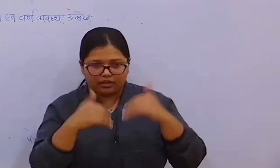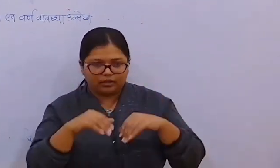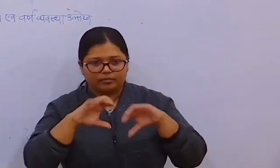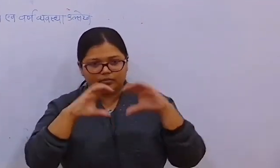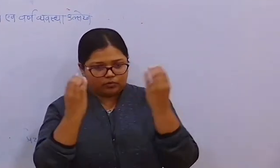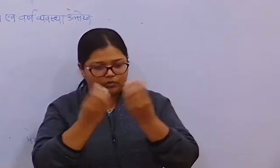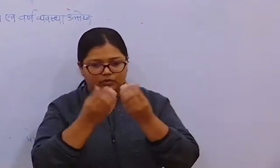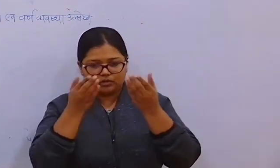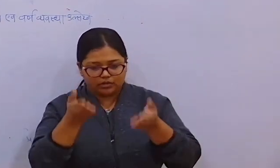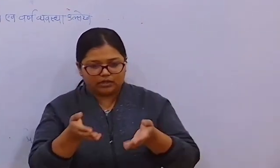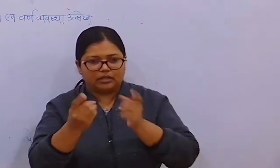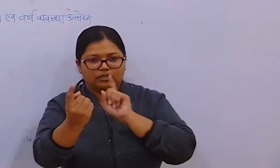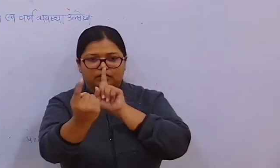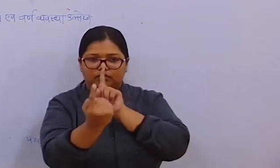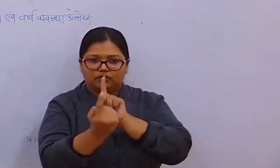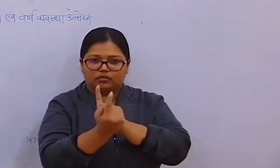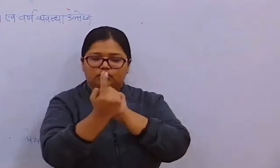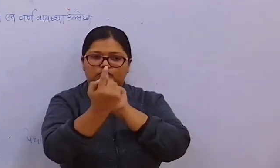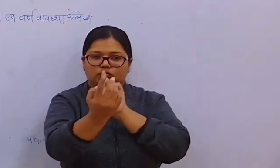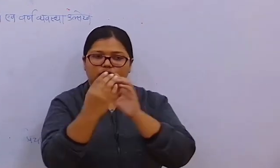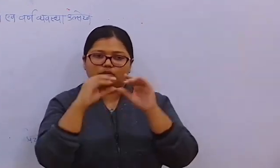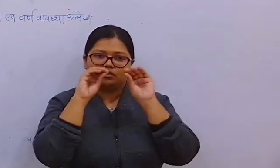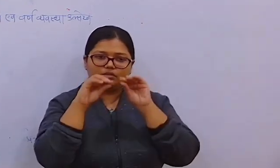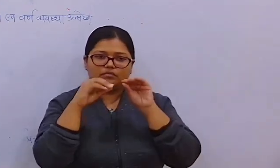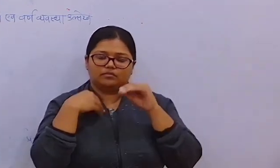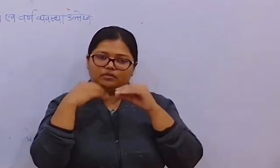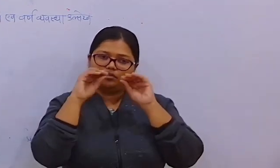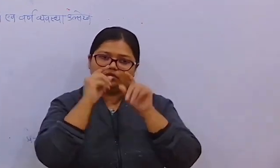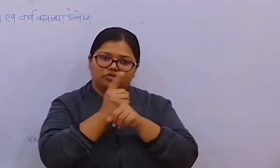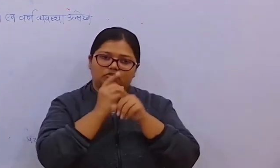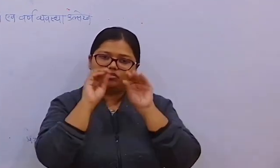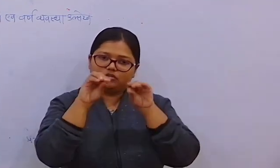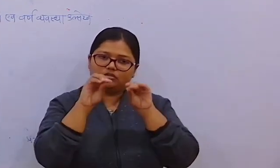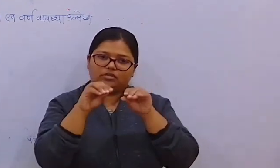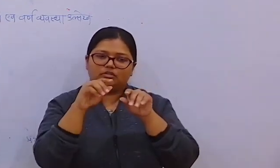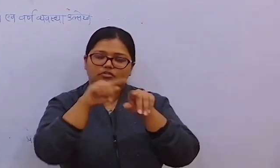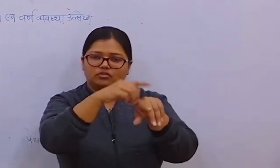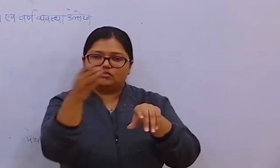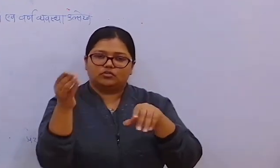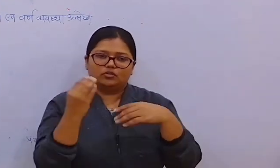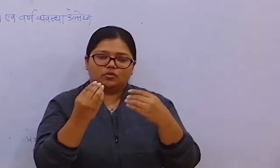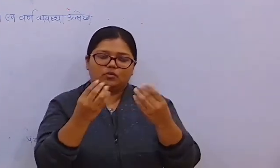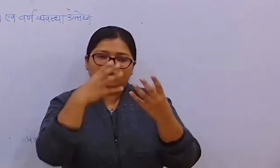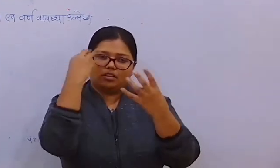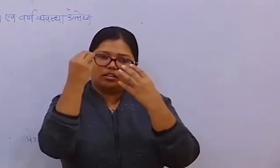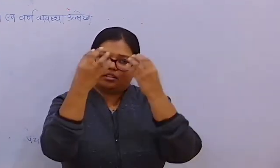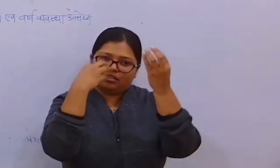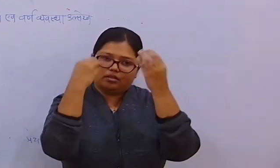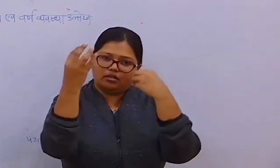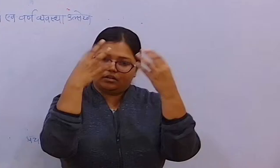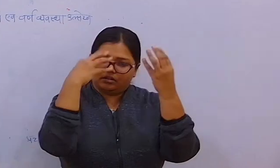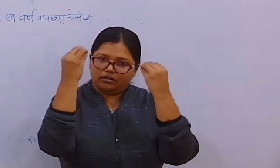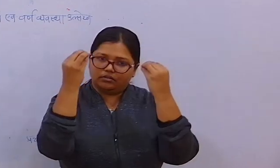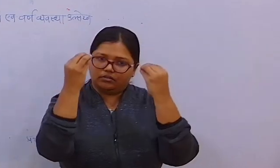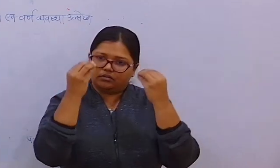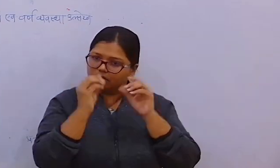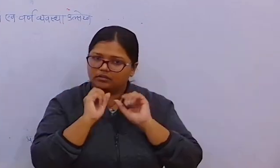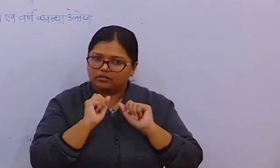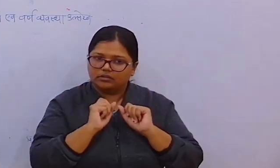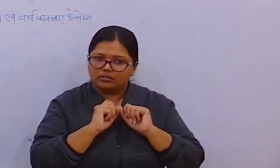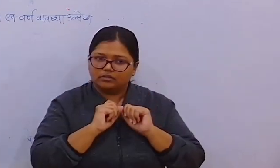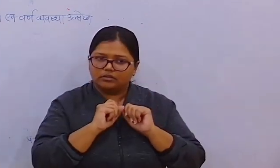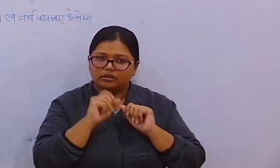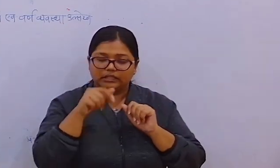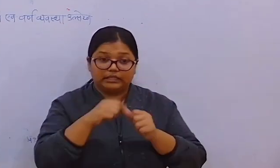हो गई तो क्या होगा आने वाले दिनों में, दिव्यांग बच्चों के लिए ऐसी कोचिंग कहाँ से चालू करेंगे फिर से। और आप लोग मतलब